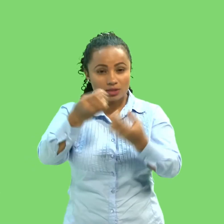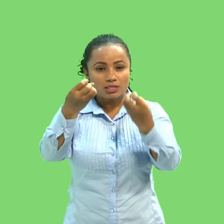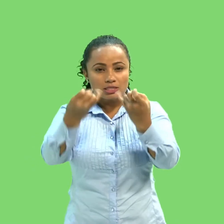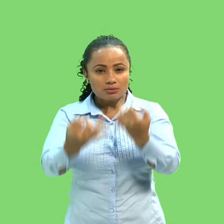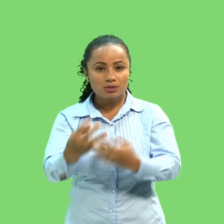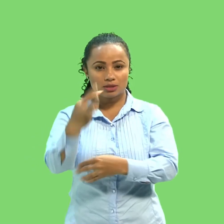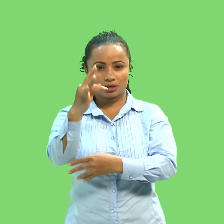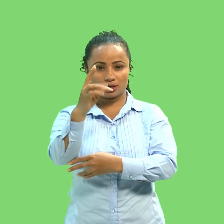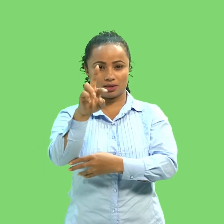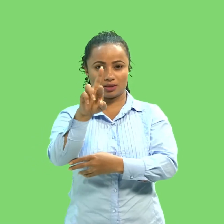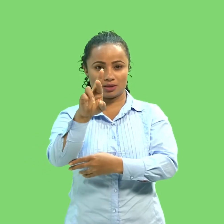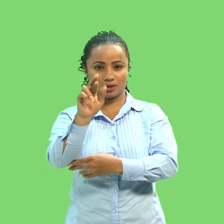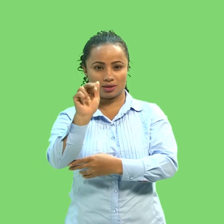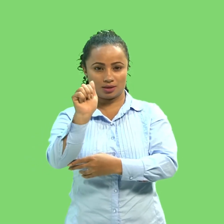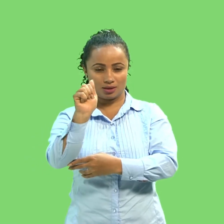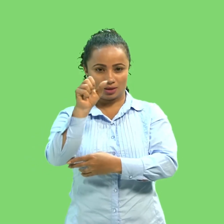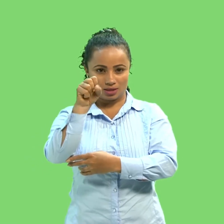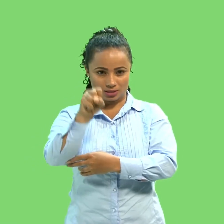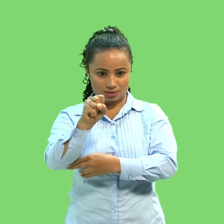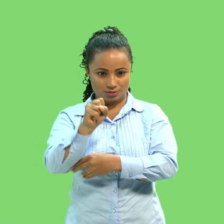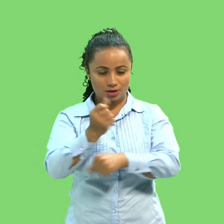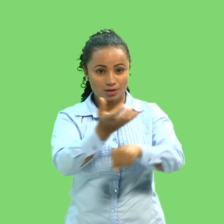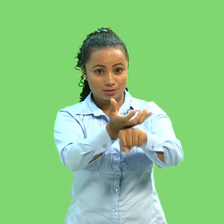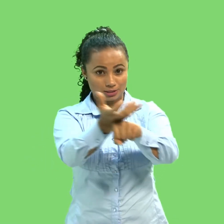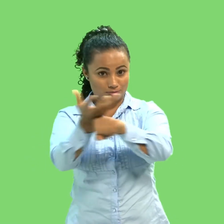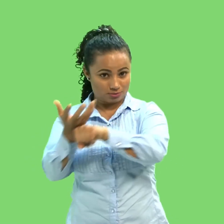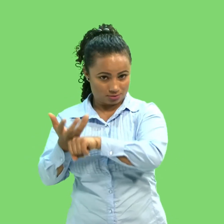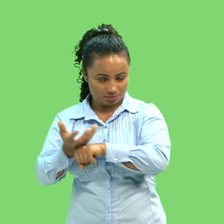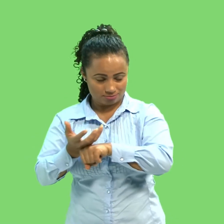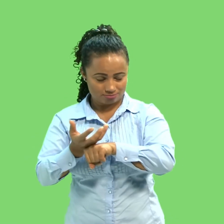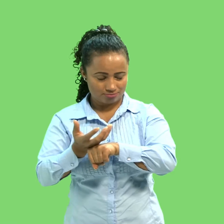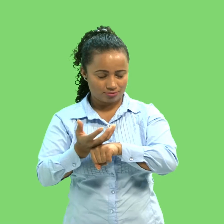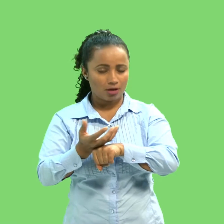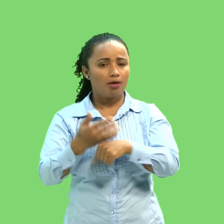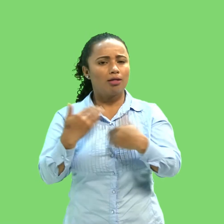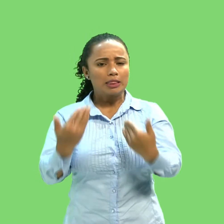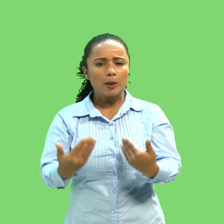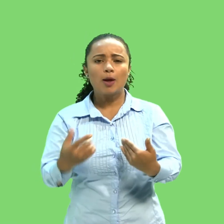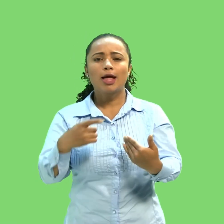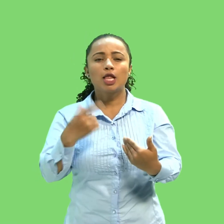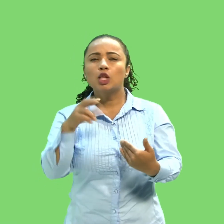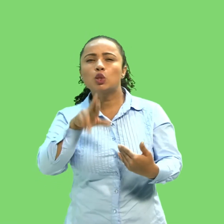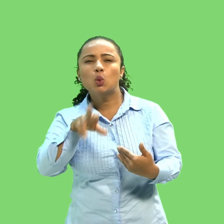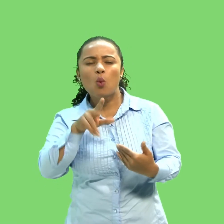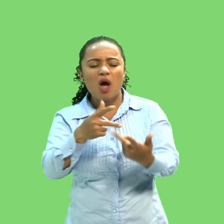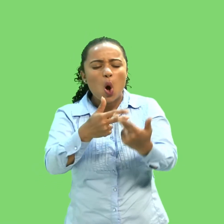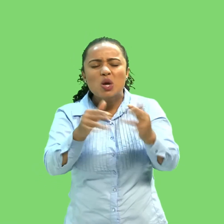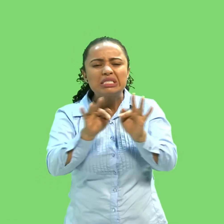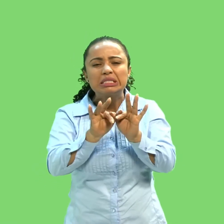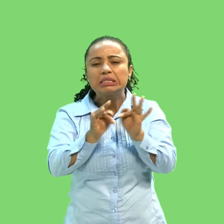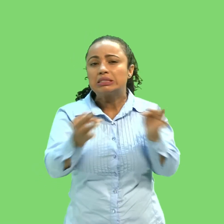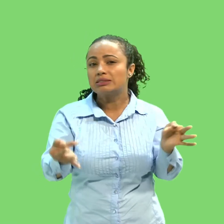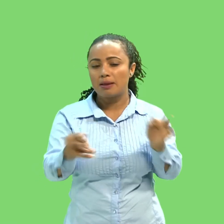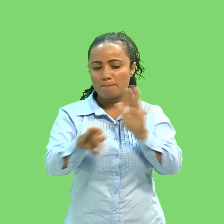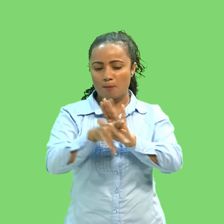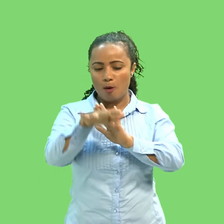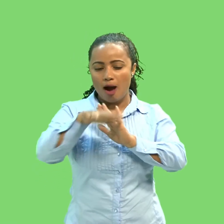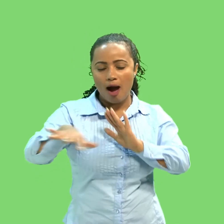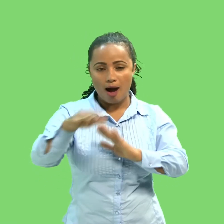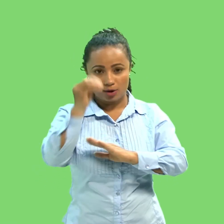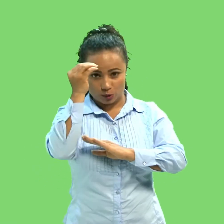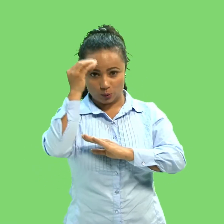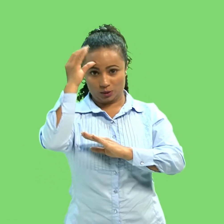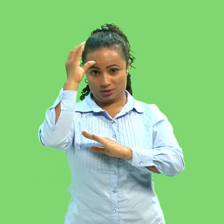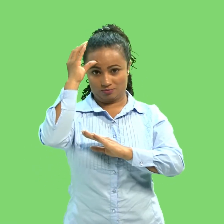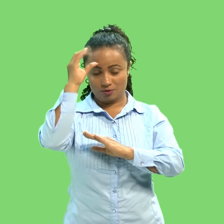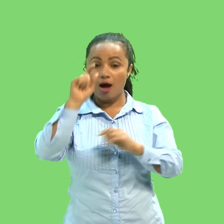transdisciplinaridade. Esta nova visão e prática dos pesquisadores envolve muito mais que a tímida relação de áreas do conhecimento.